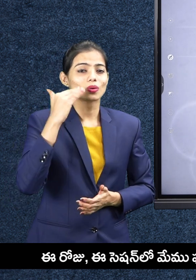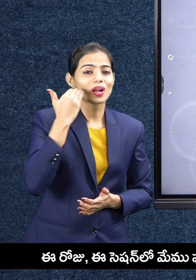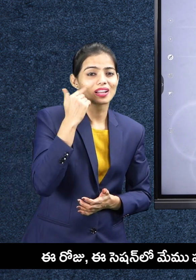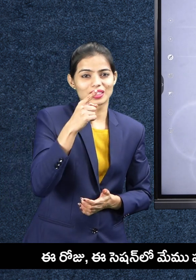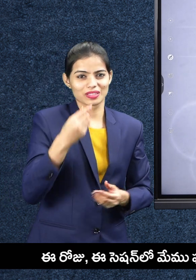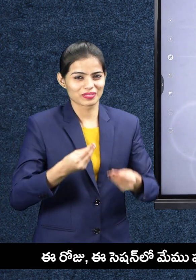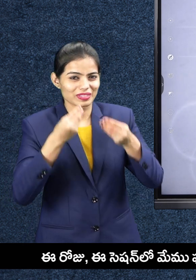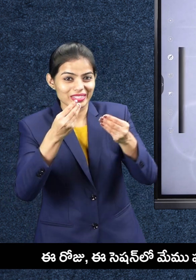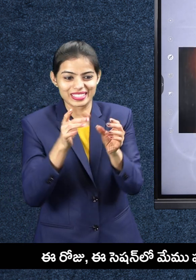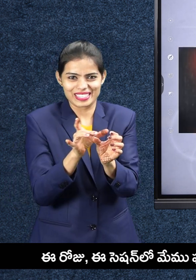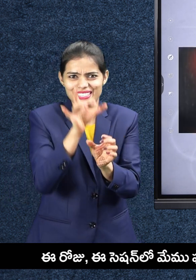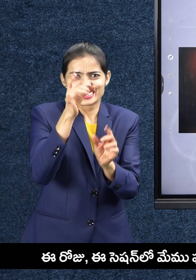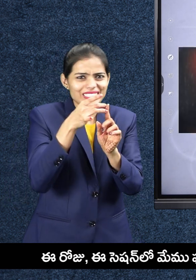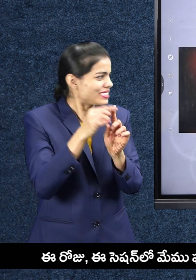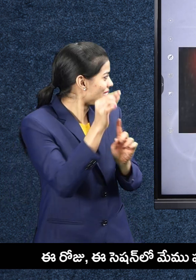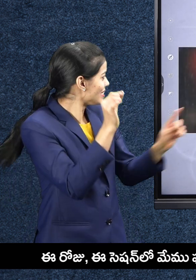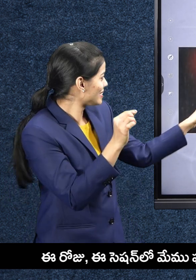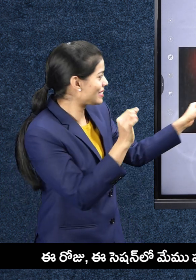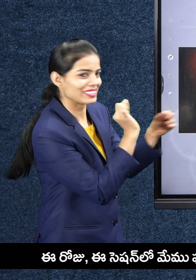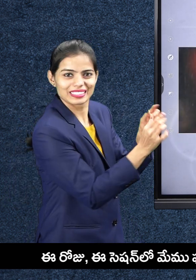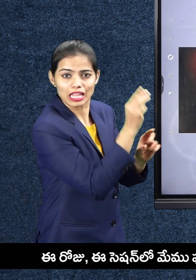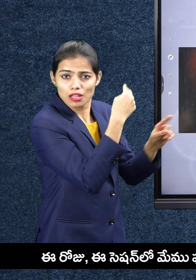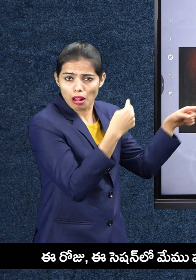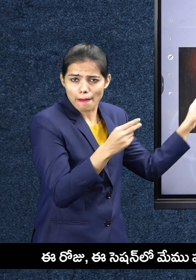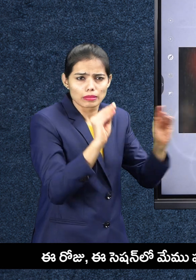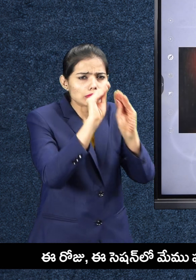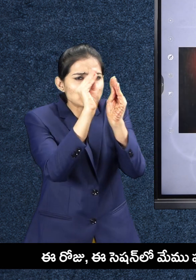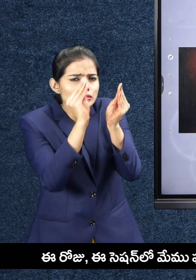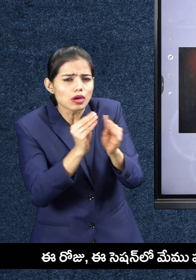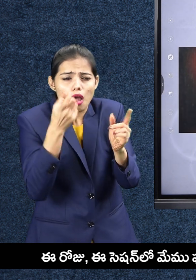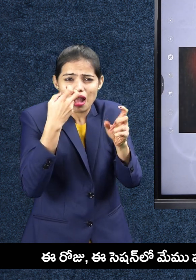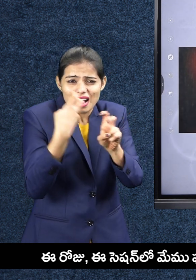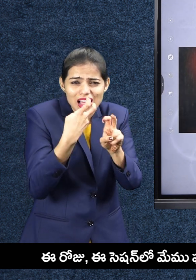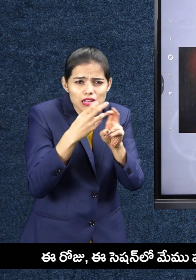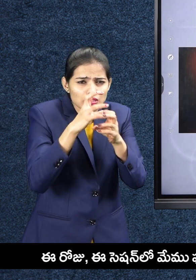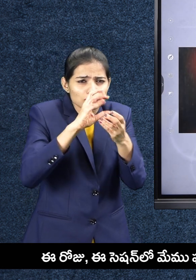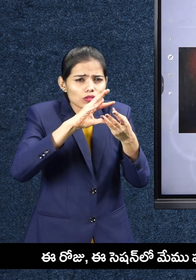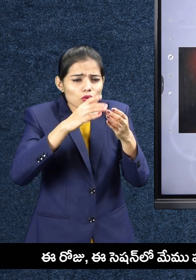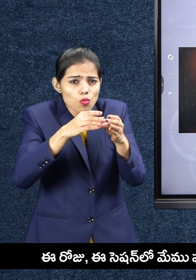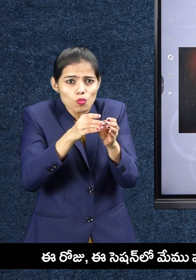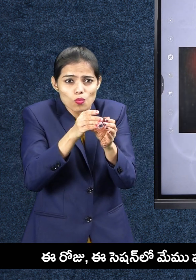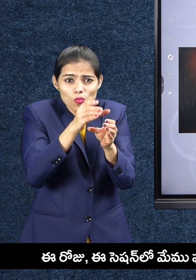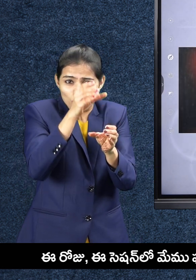ఈరోజు ఈ సెషన్లో మనం ఘన పదార్థాలను ఒక రూపం నుండి మరొక రూపంలోకి మార్చటాన్ని